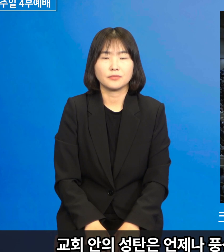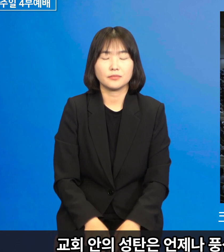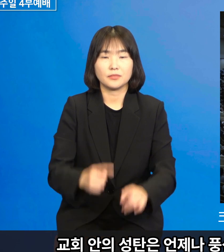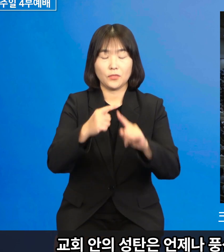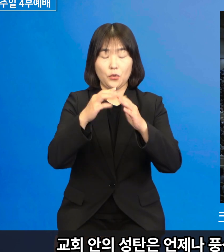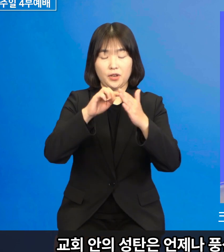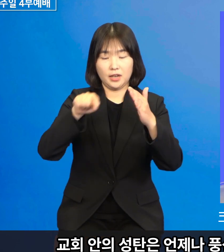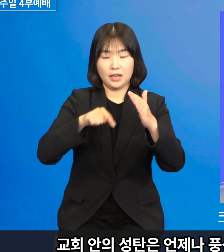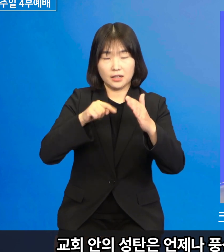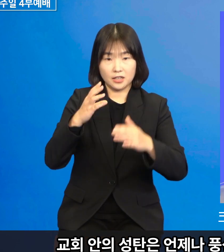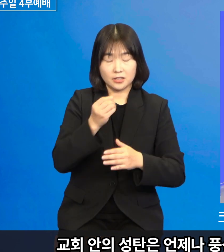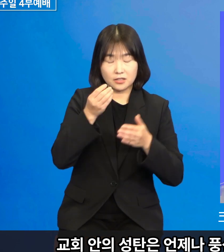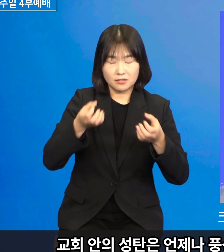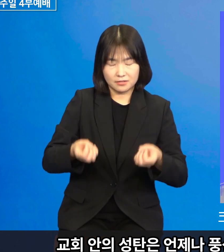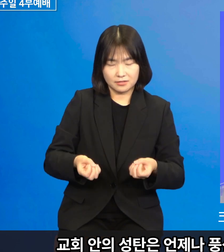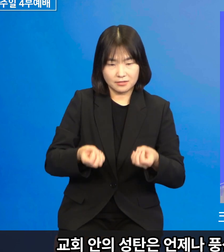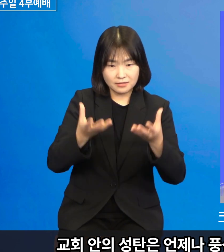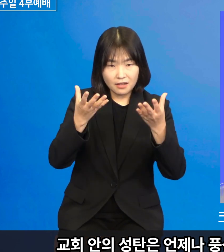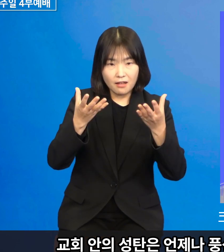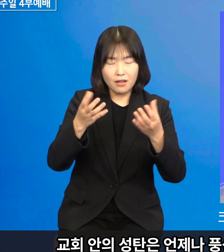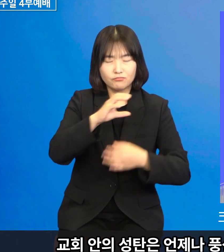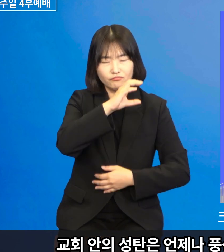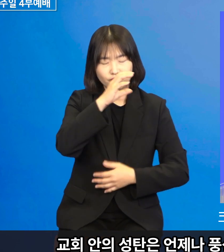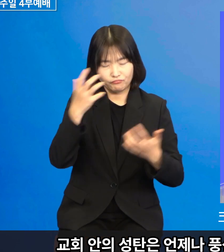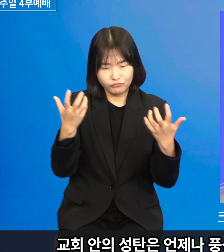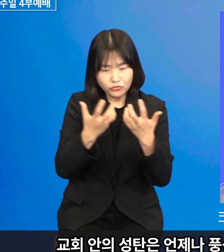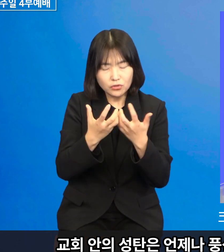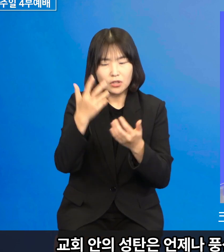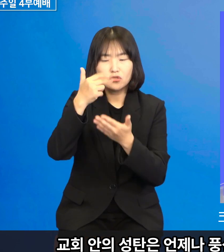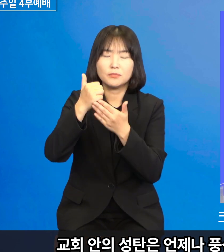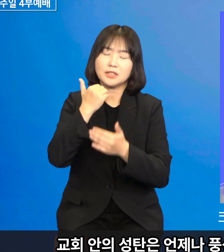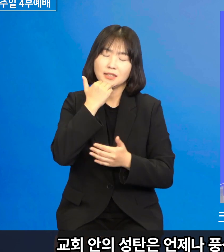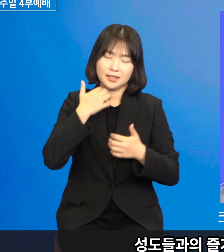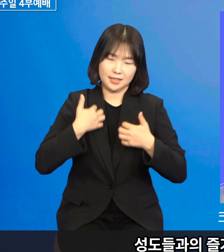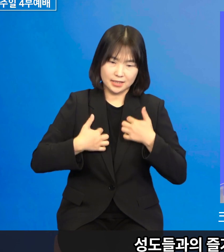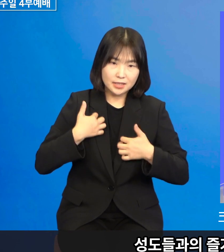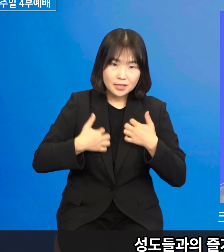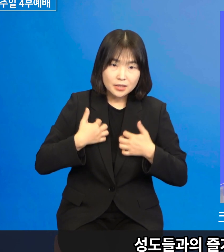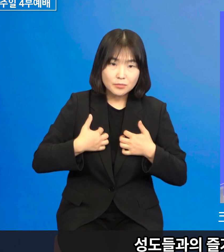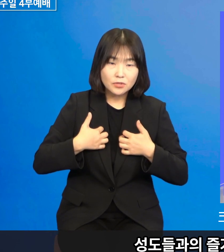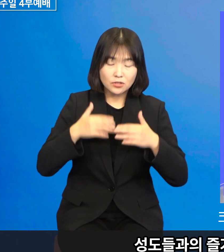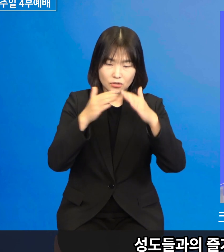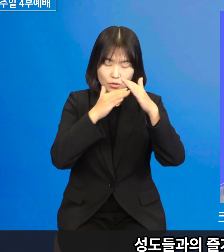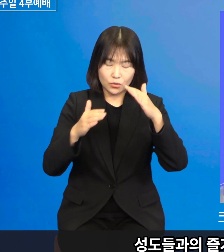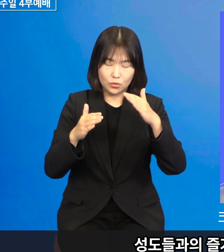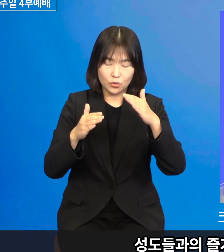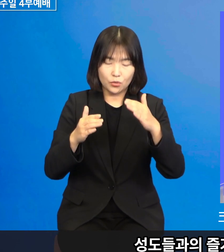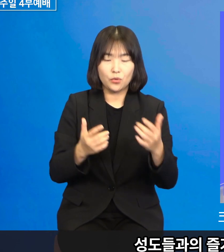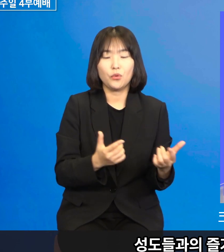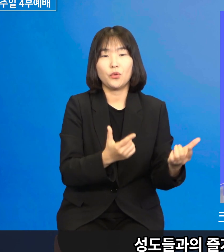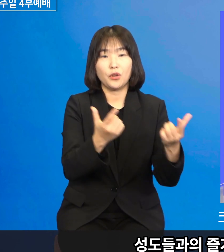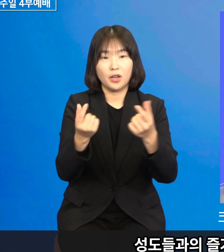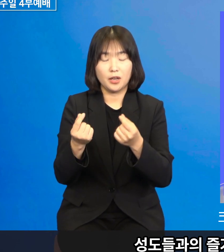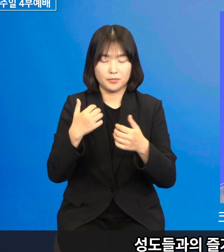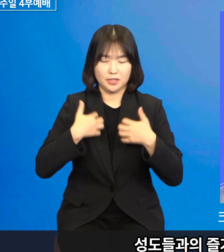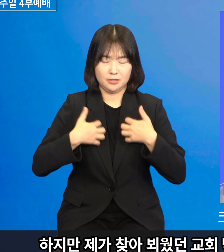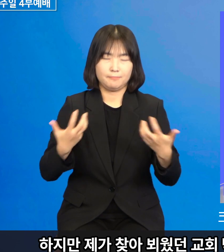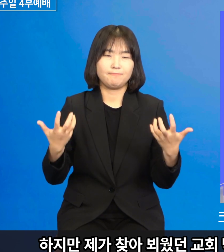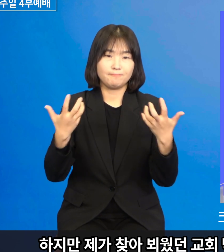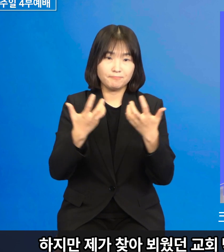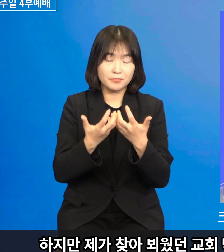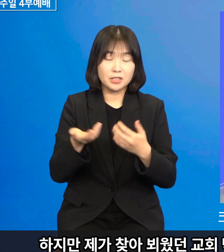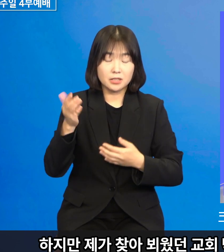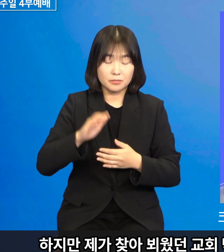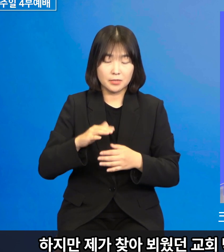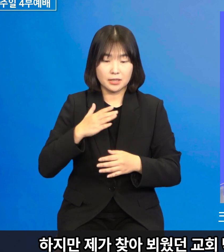교회 안의 성탄은 언제나 풍성하고 주님을 기다리는 기쁨과 성도들과의 즐거움이 가득합니다.